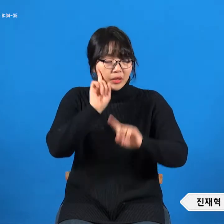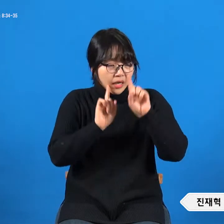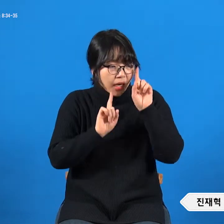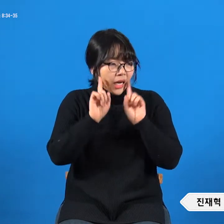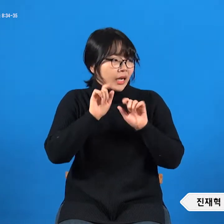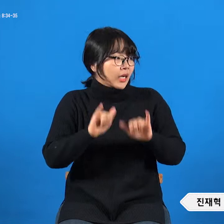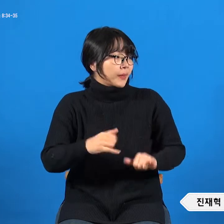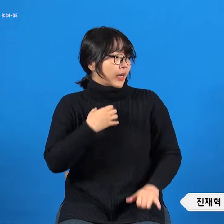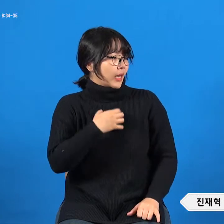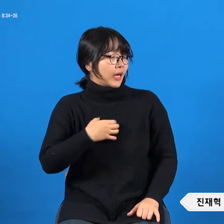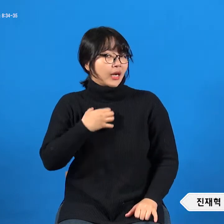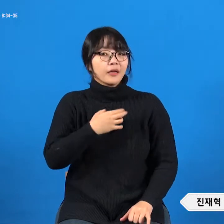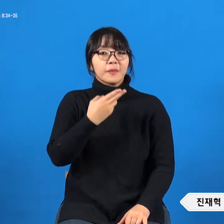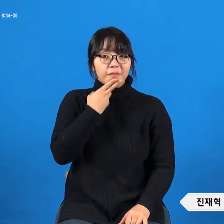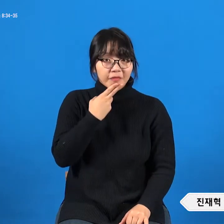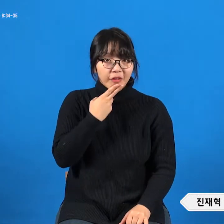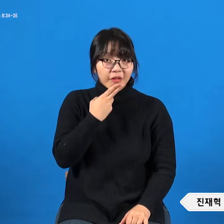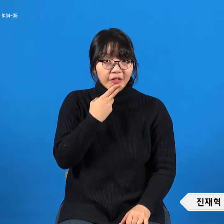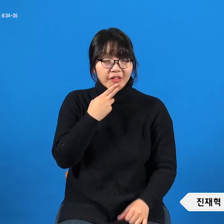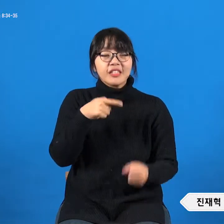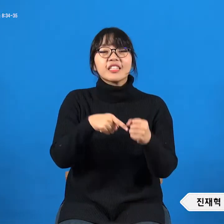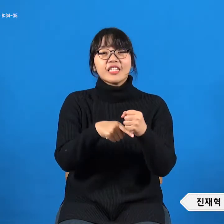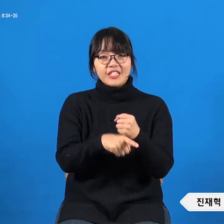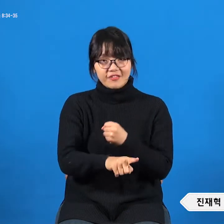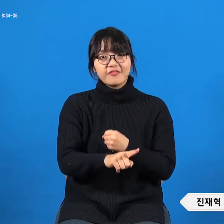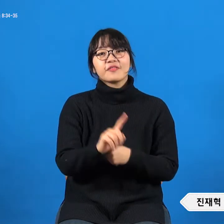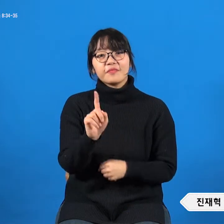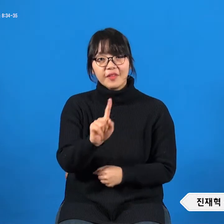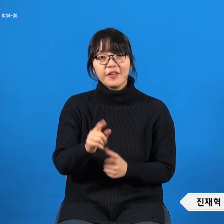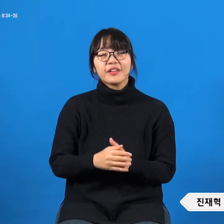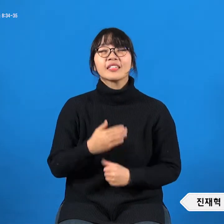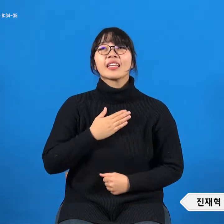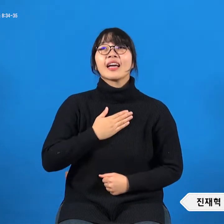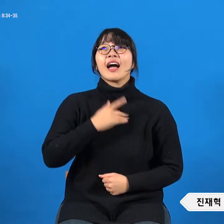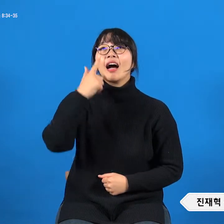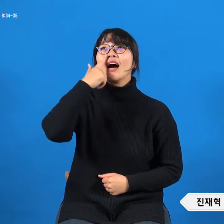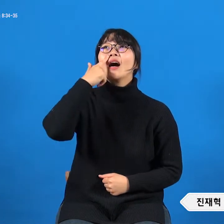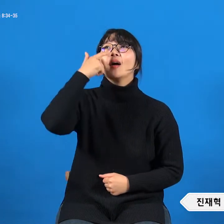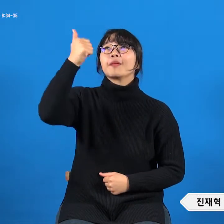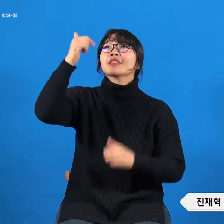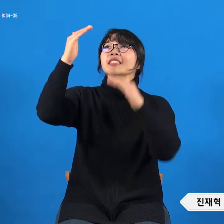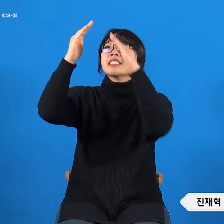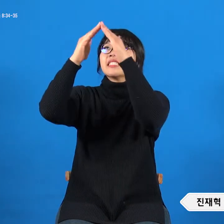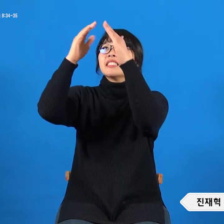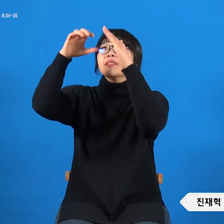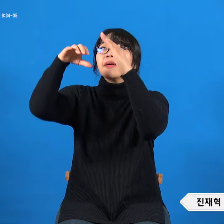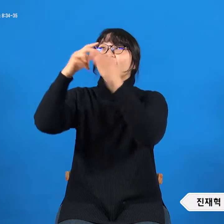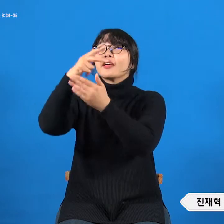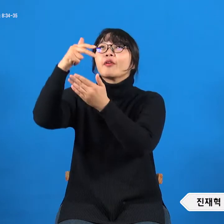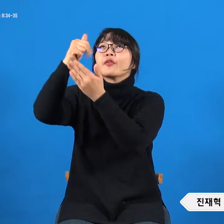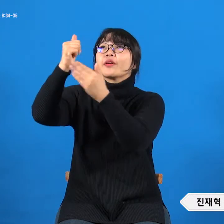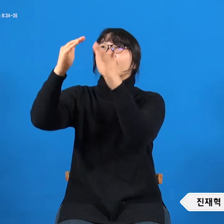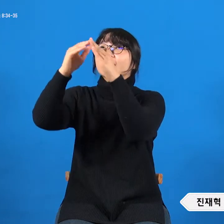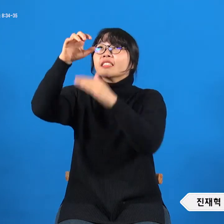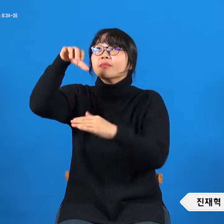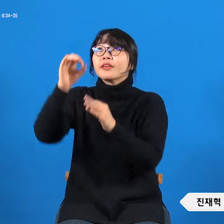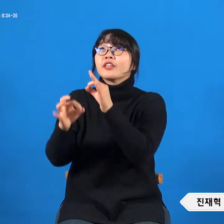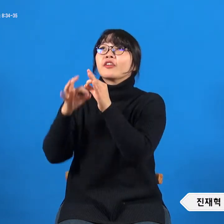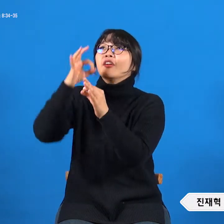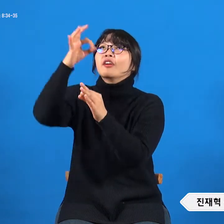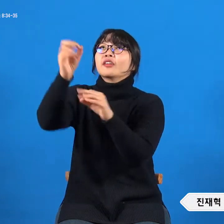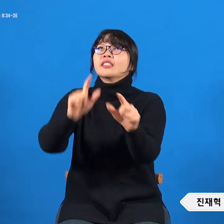죽음 가운데 있다 할지라도 여전히 두려워하지 않는 이유, 내가 아버지의 집에, 여호와의 집에